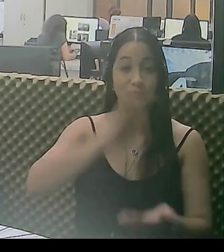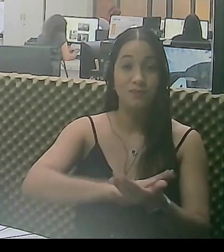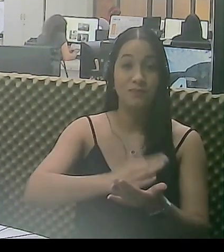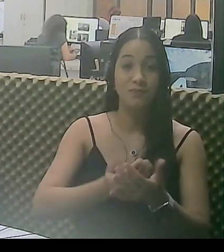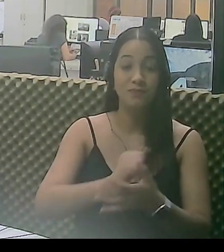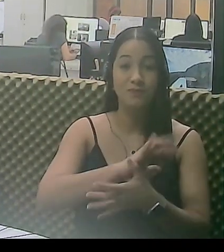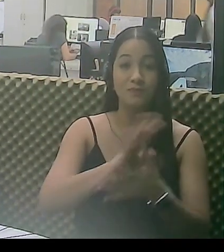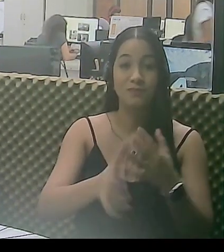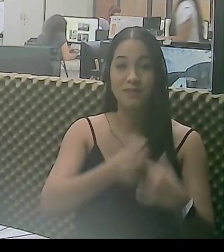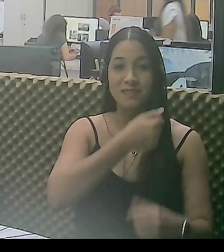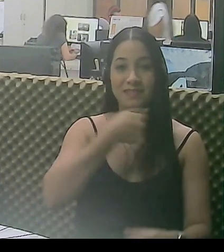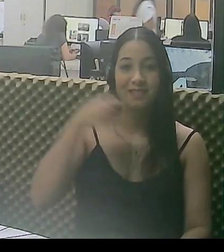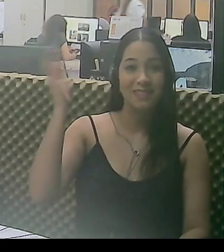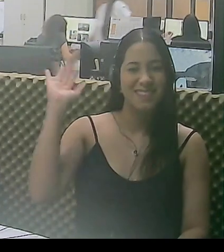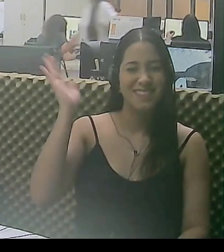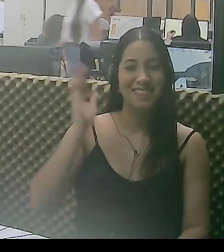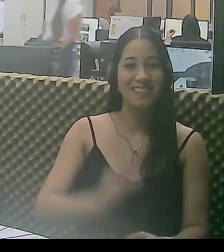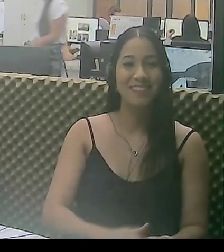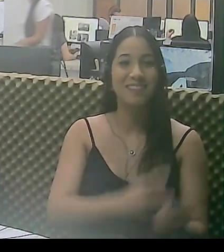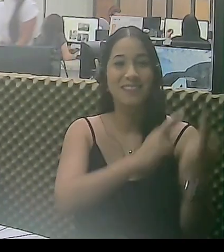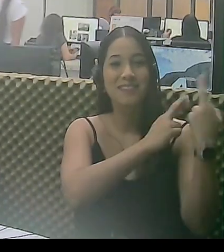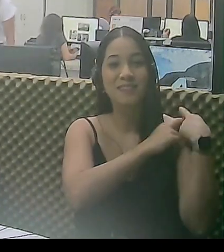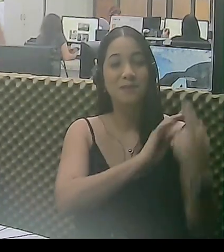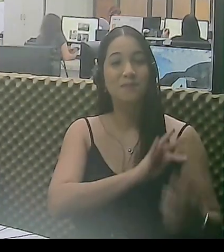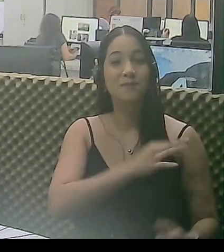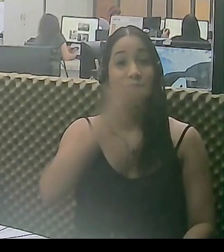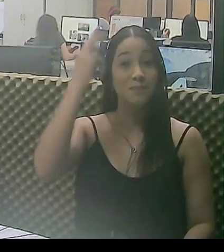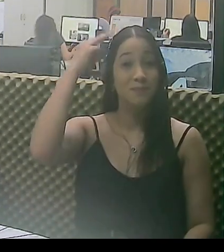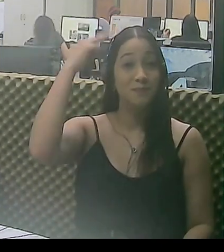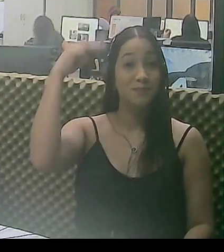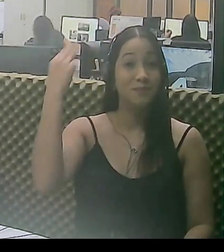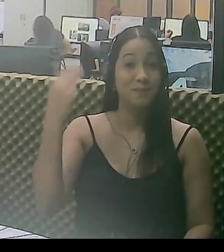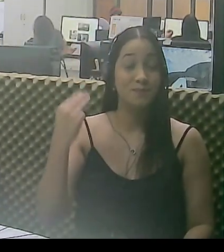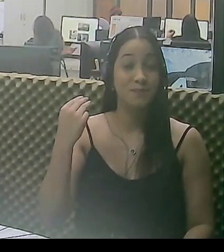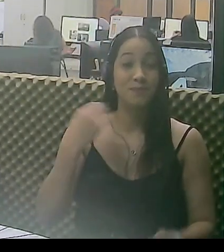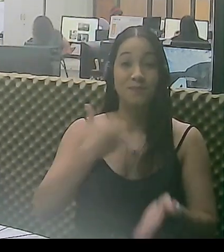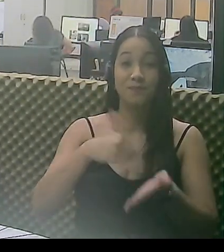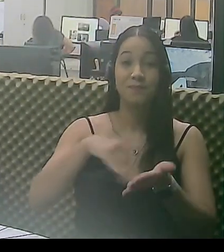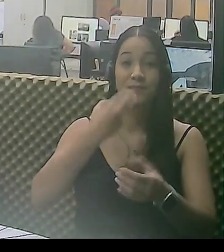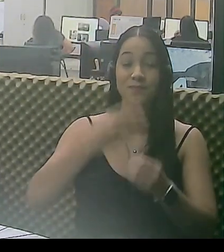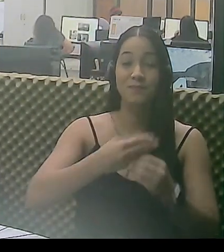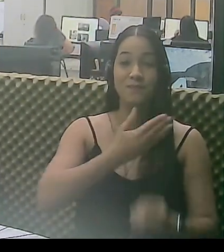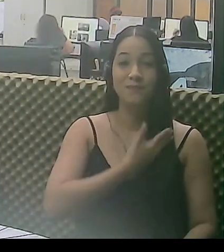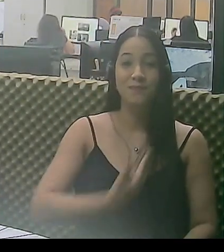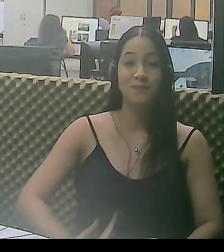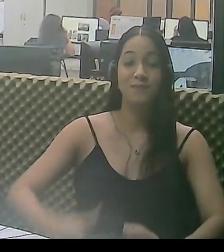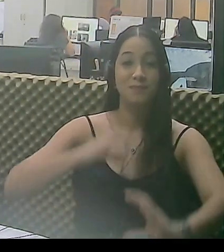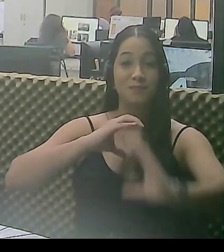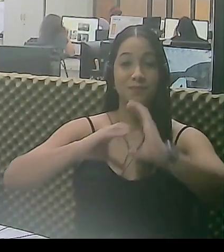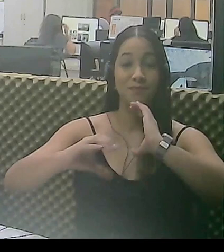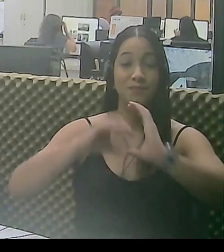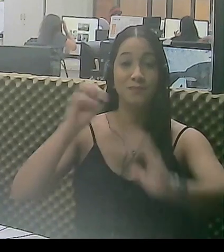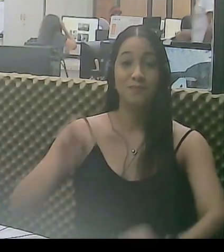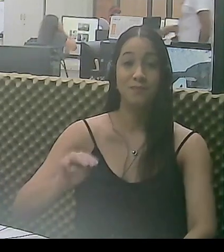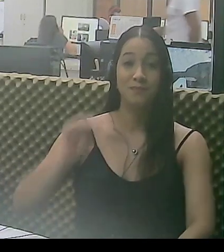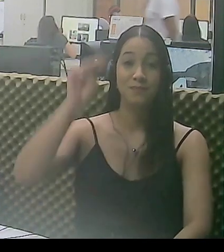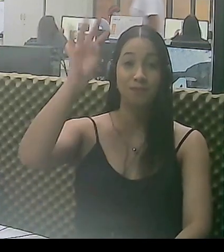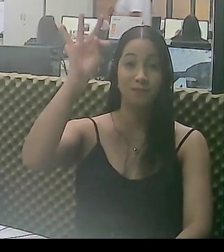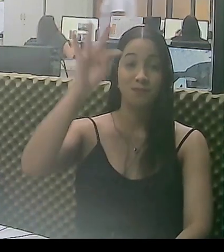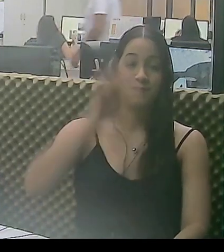tradução em Libras Amanda Valentim responsável técnico Matheus Queiroz secretário municipal de governo e comunicação